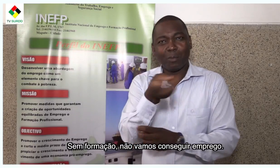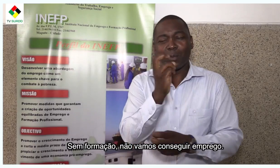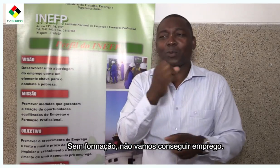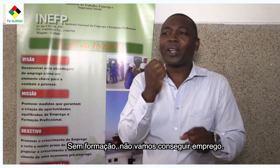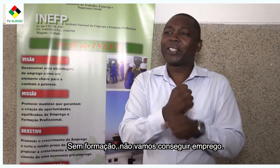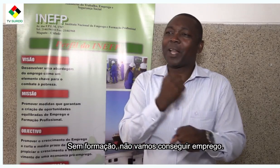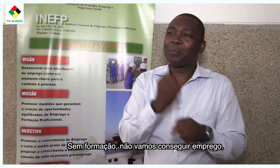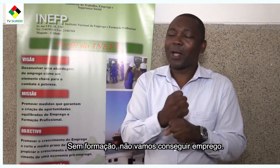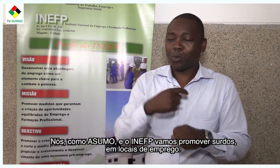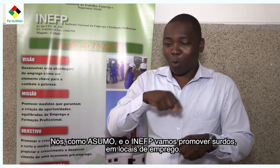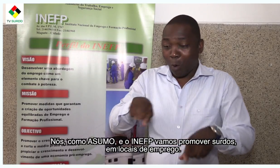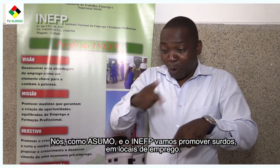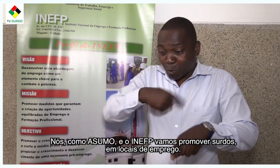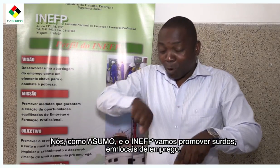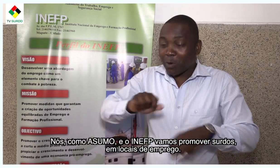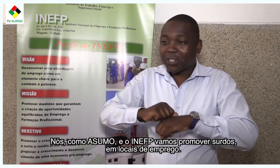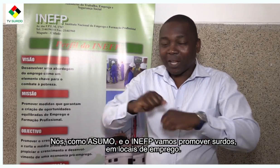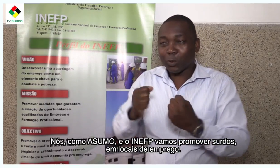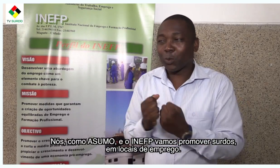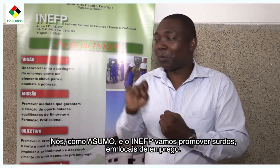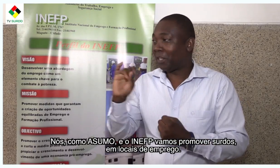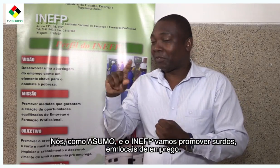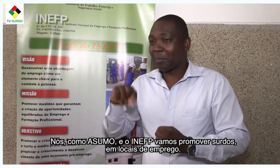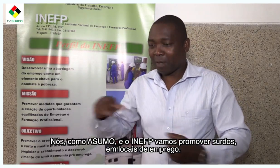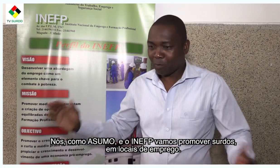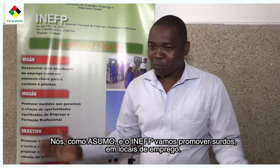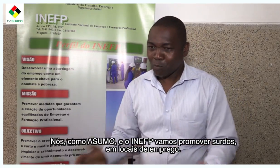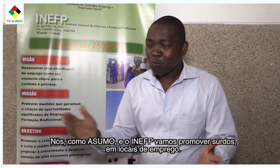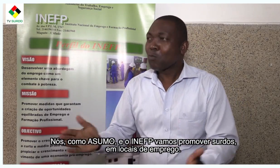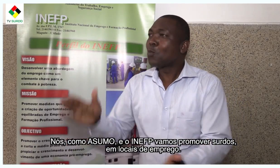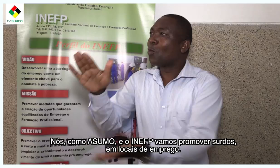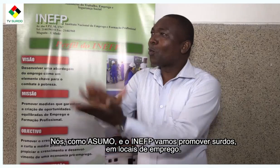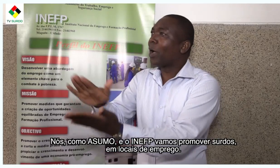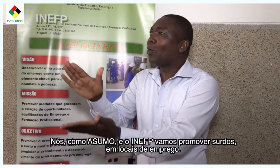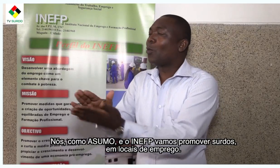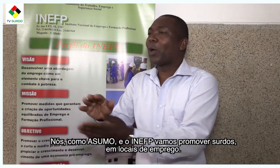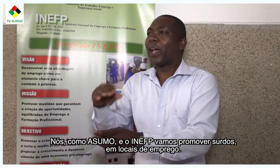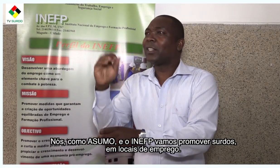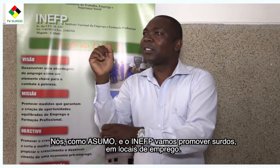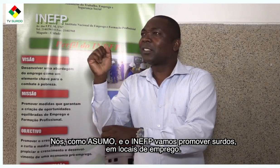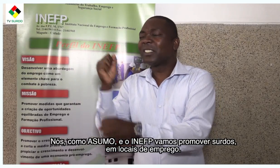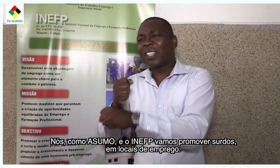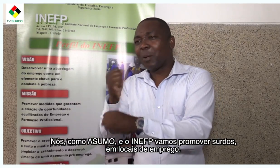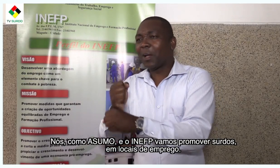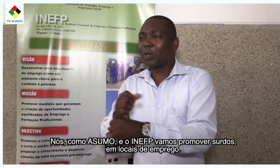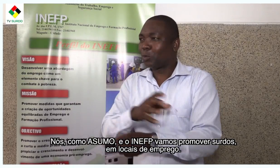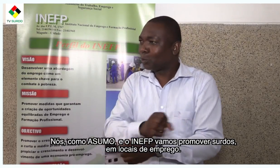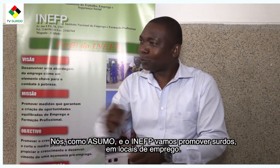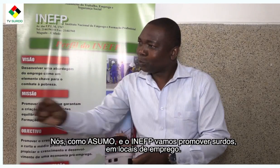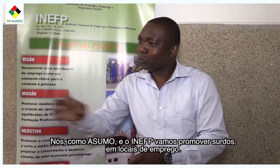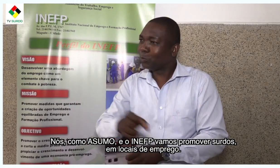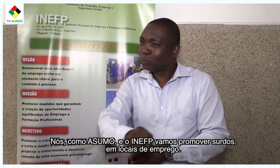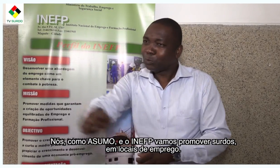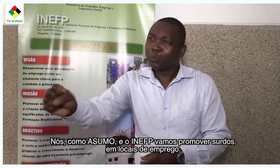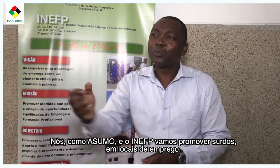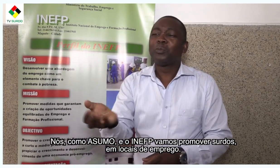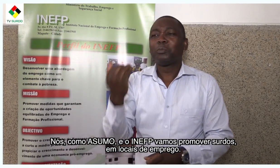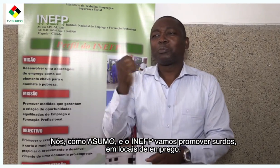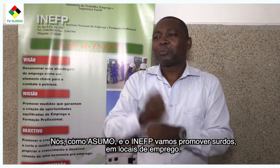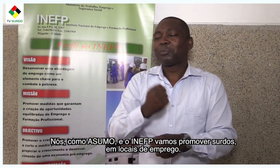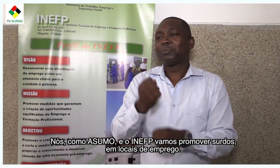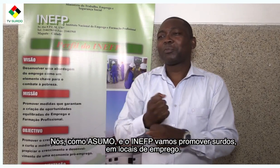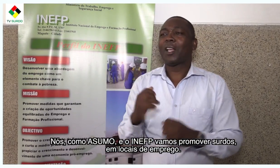Nós, como a Azumo e o INEP, vamos promover surdos em locais de emprego.